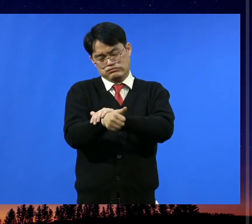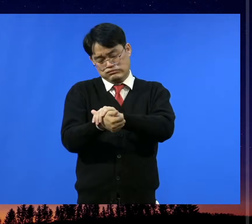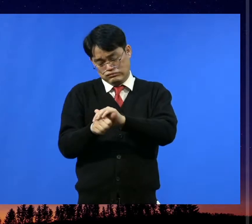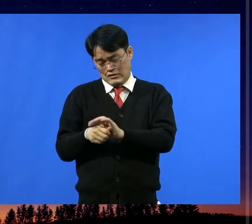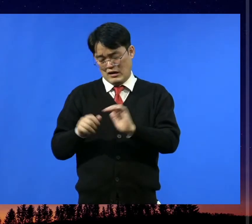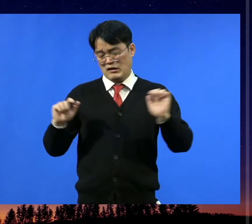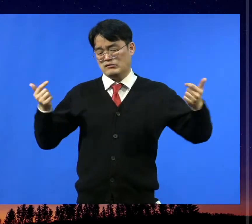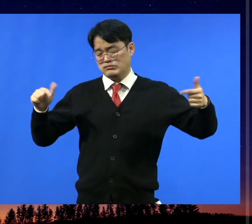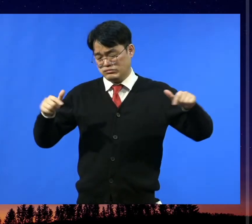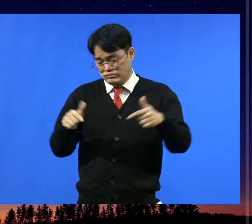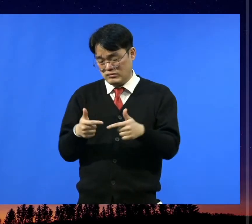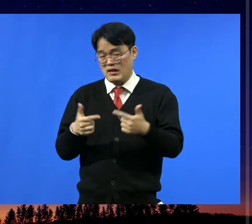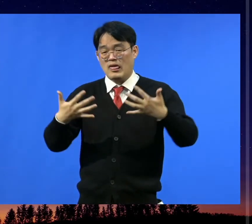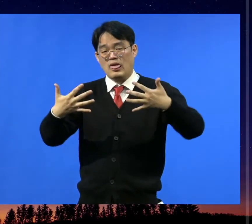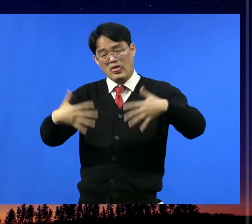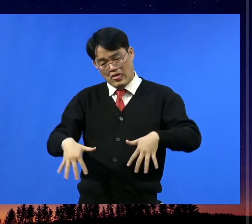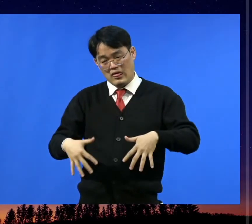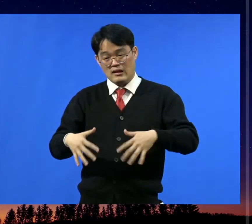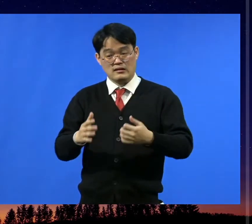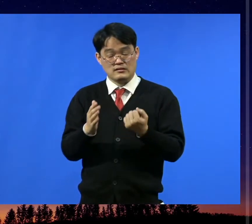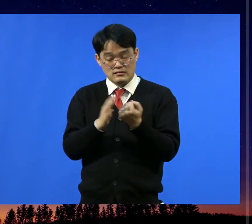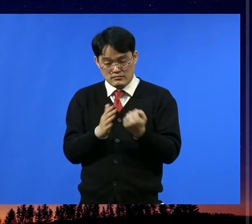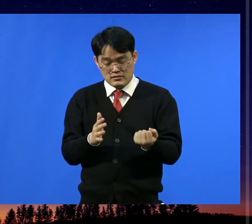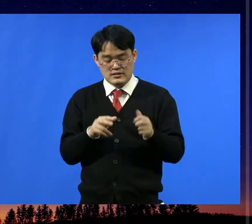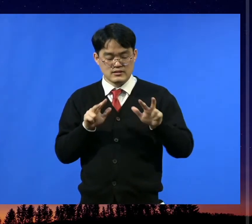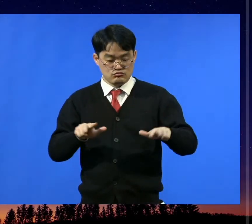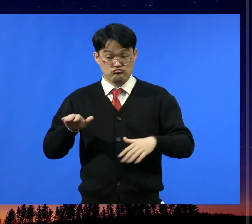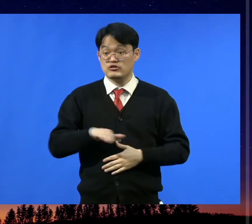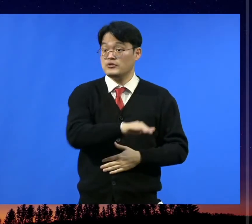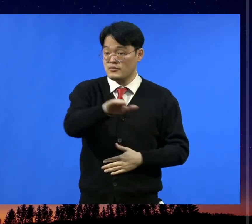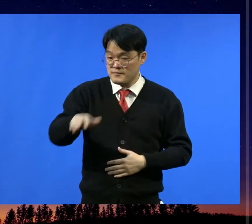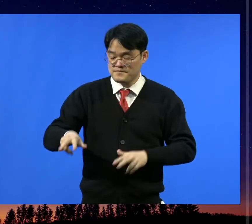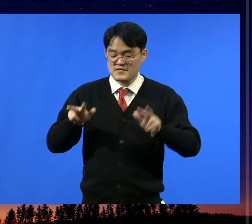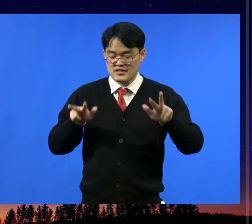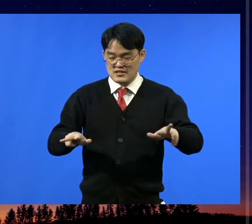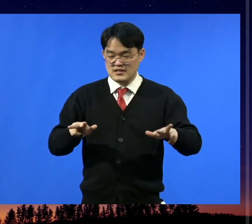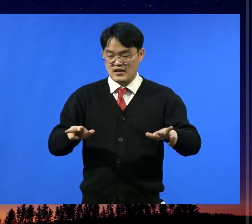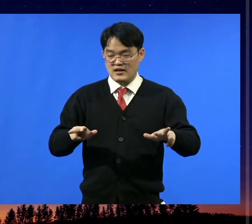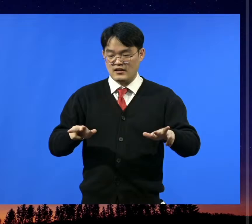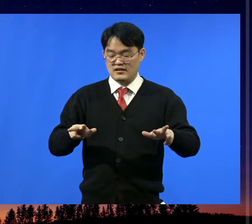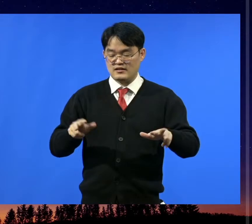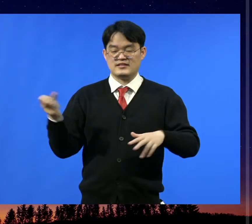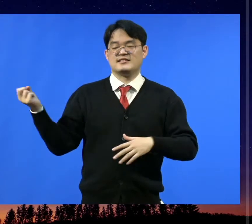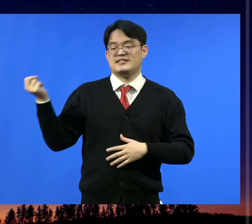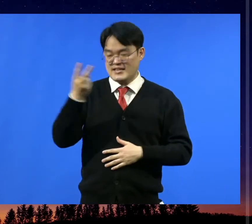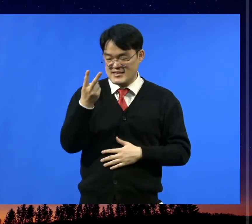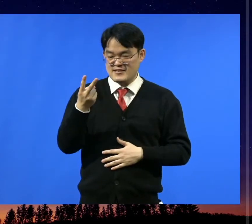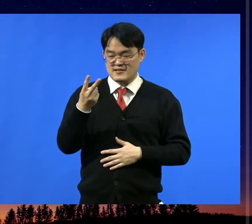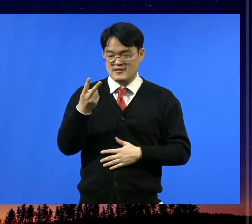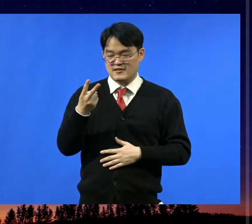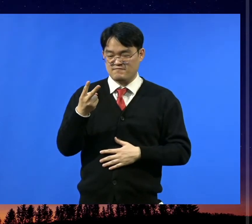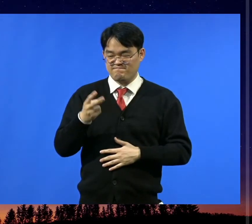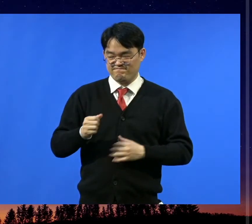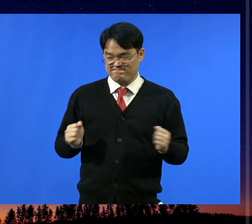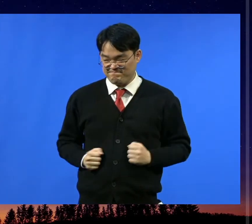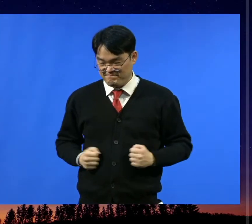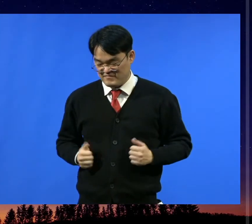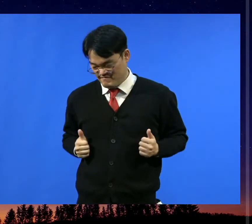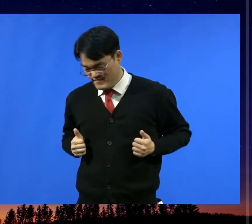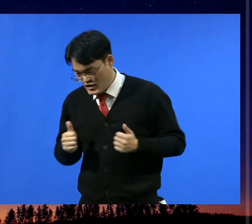줄고 약화됐는데, 이제 다시 이제 우리도 빛을 좀 올리는 그런 시간이 되었으면 좋겠습니다.